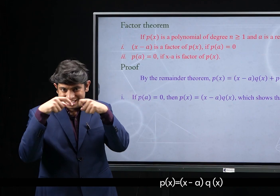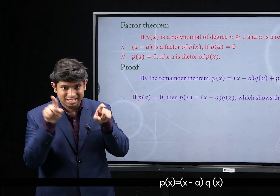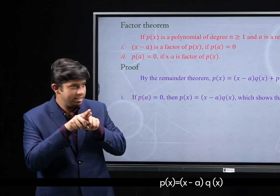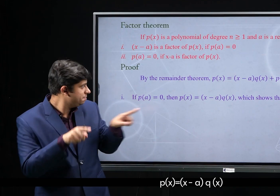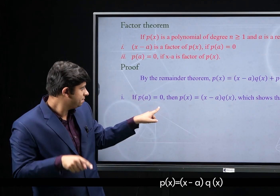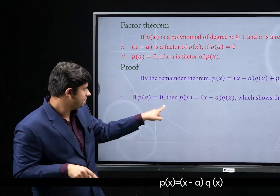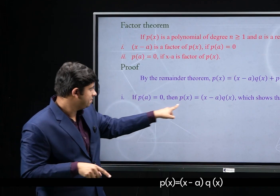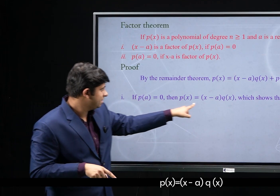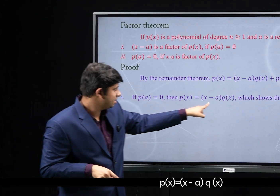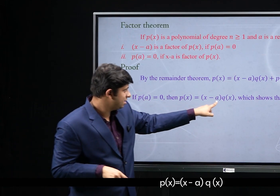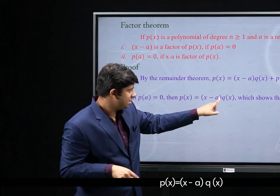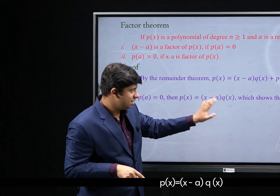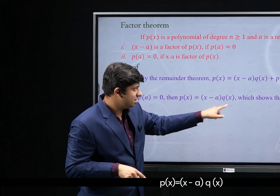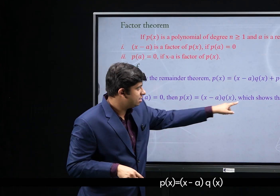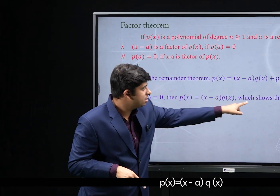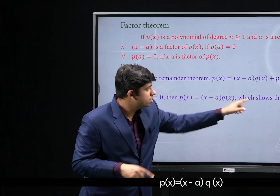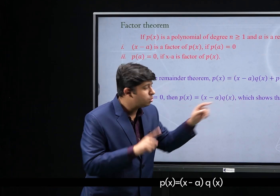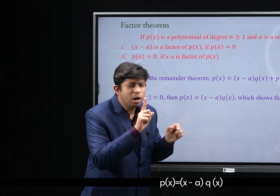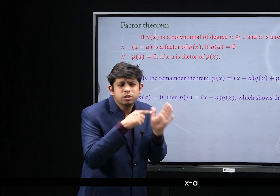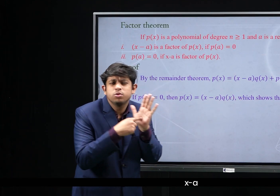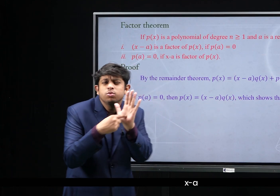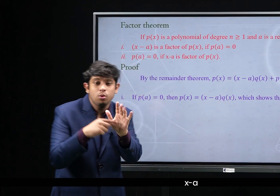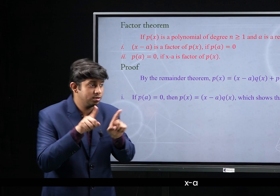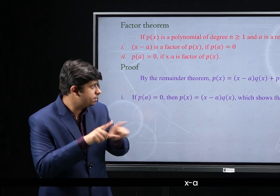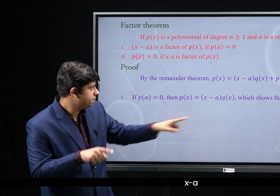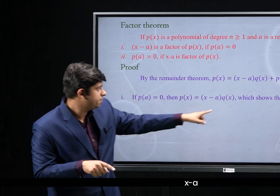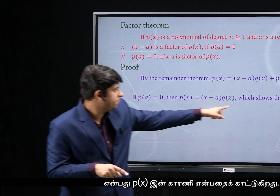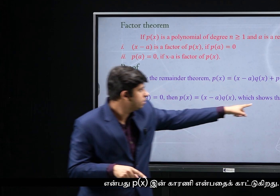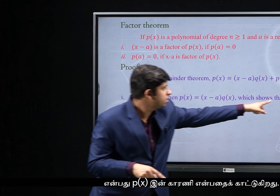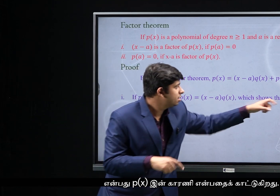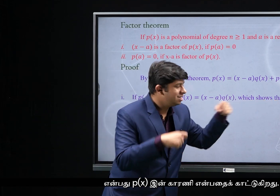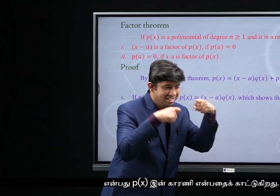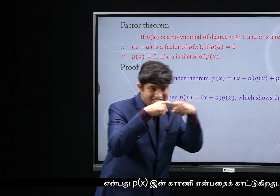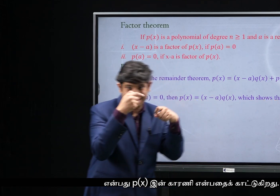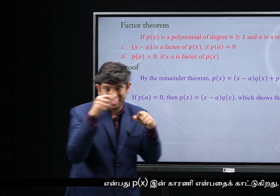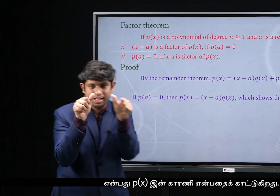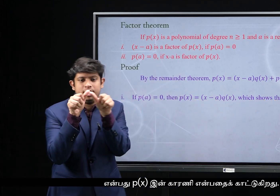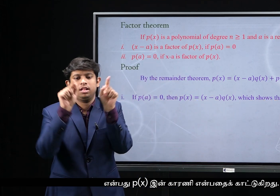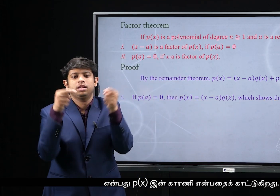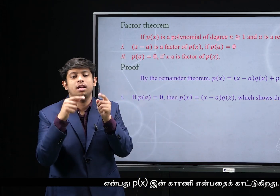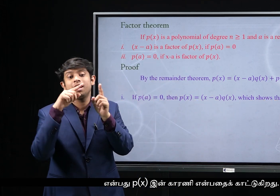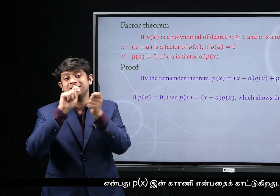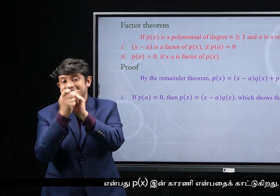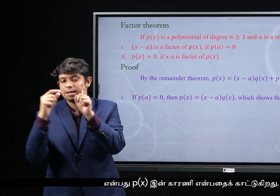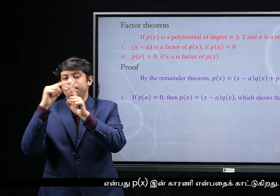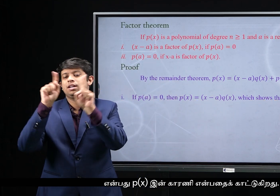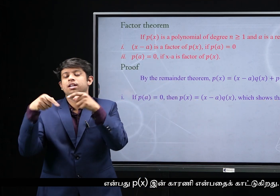சமன் x a q x x a என்பது px இன் காரணி என்பதை